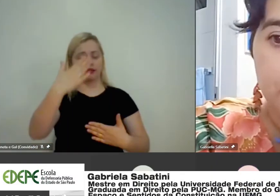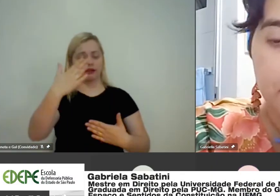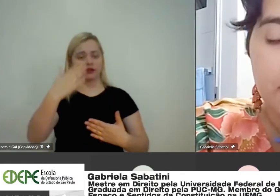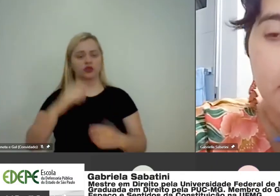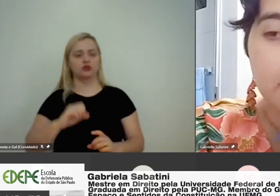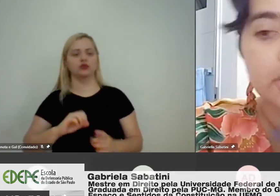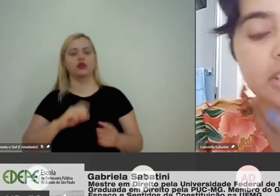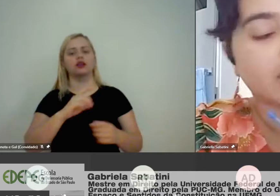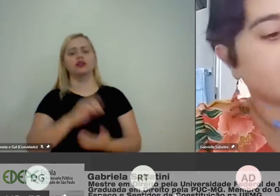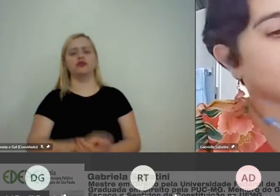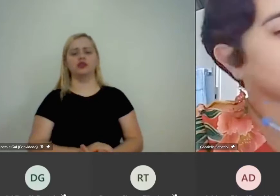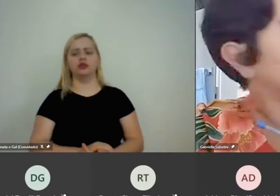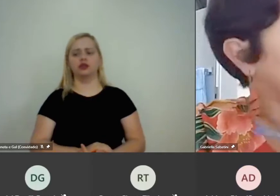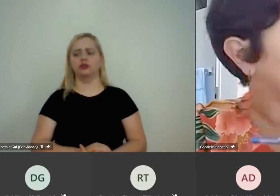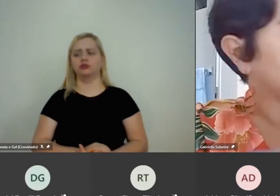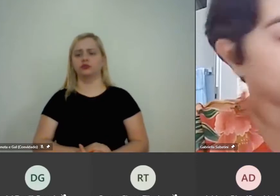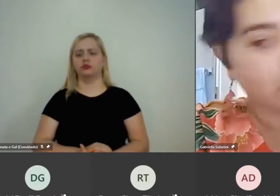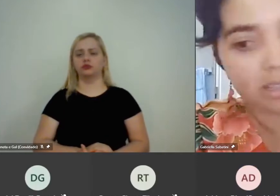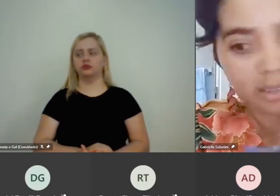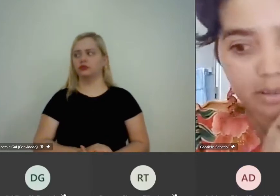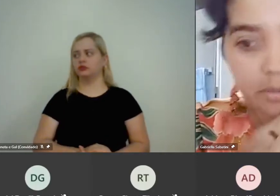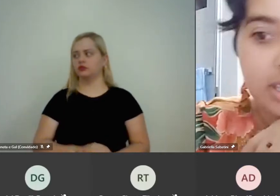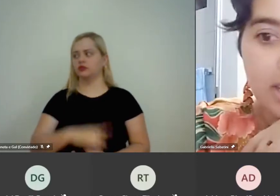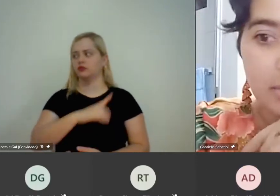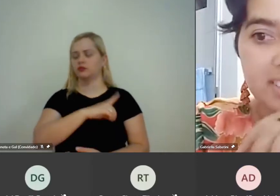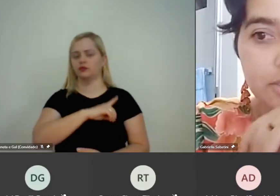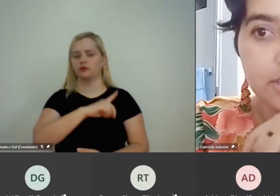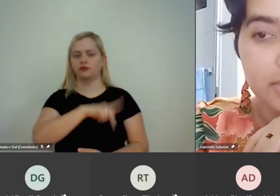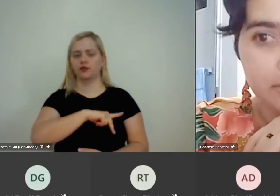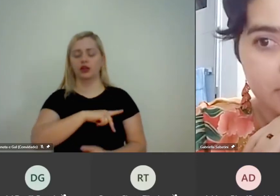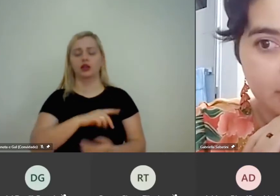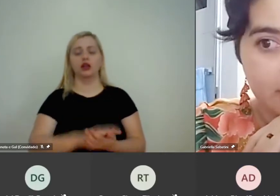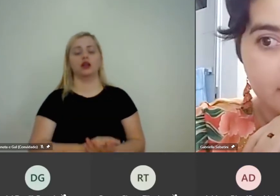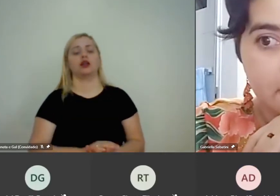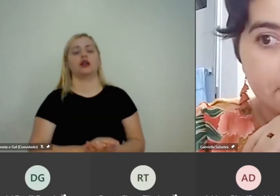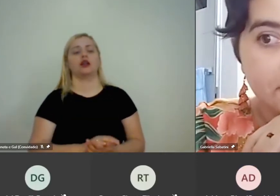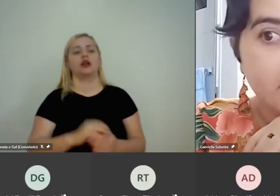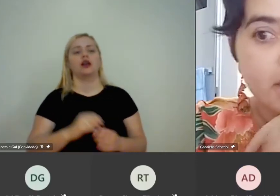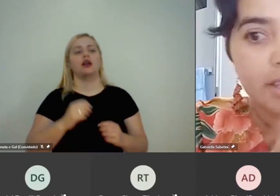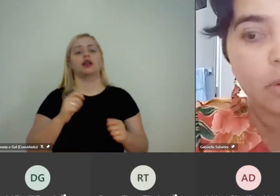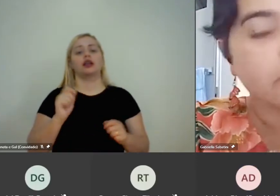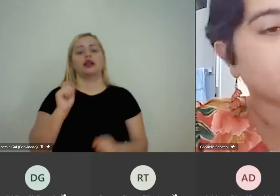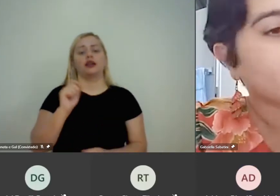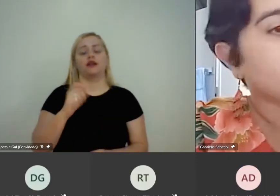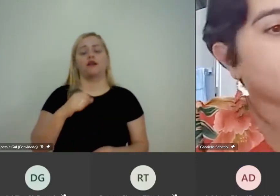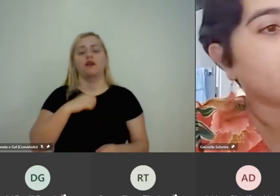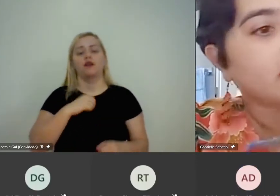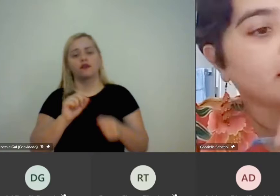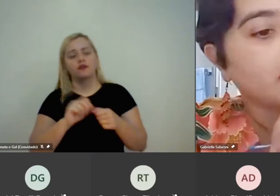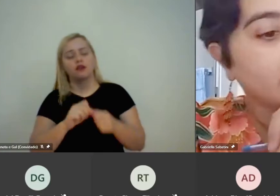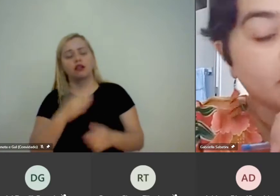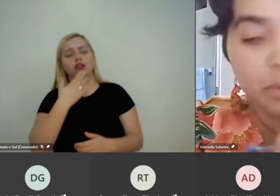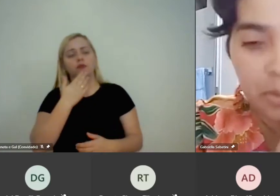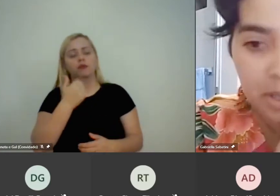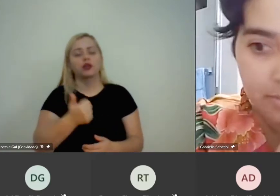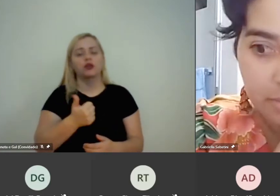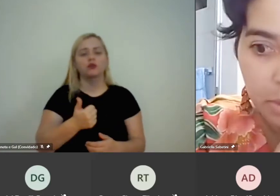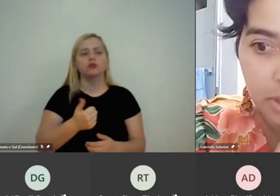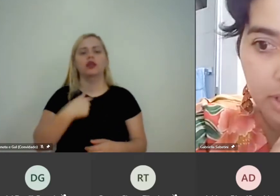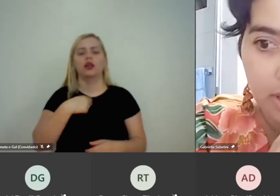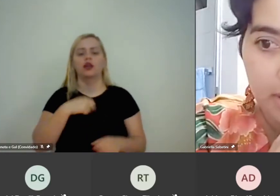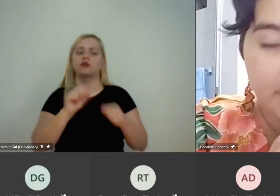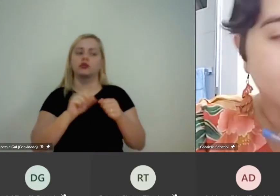aqui hoje, principalmente em relação a esse tema que me toca tanto, capacitismo e deficiência. E eu optei pela